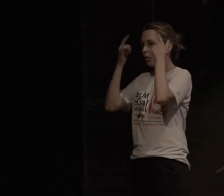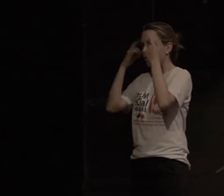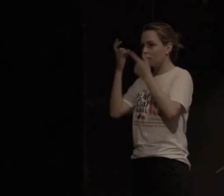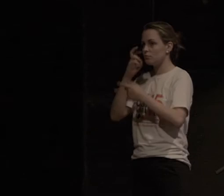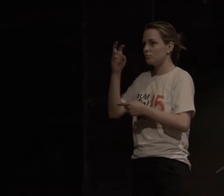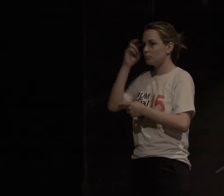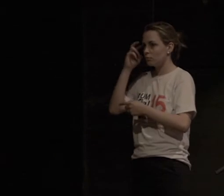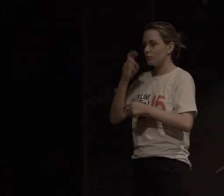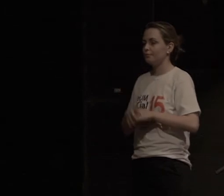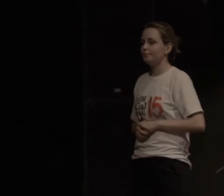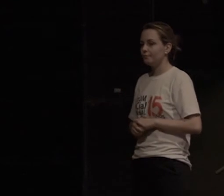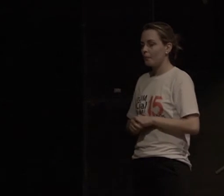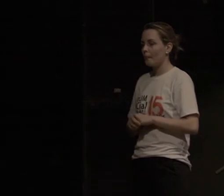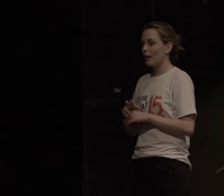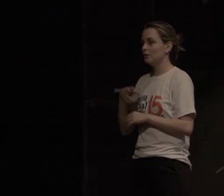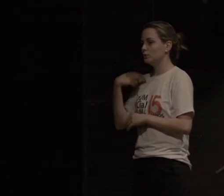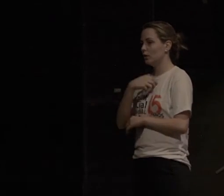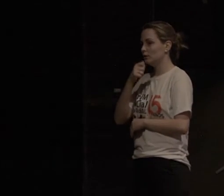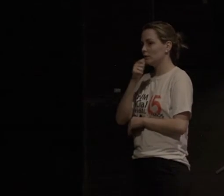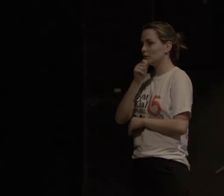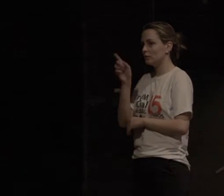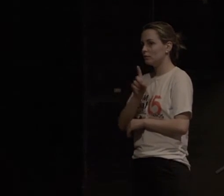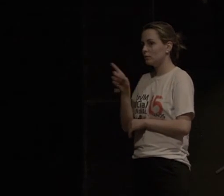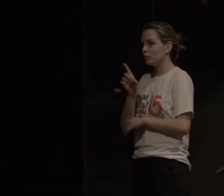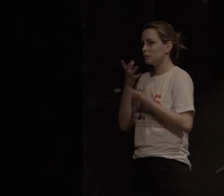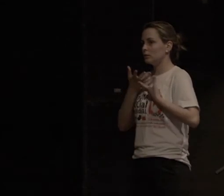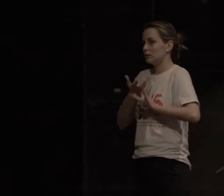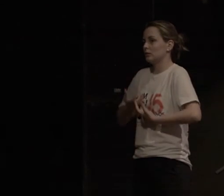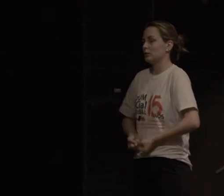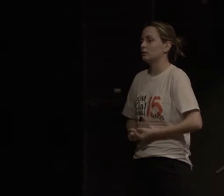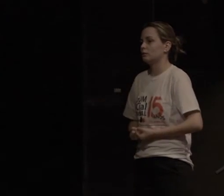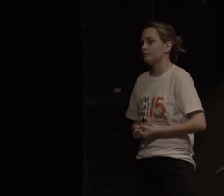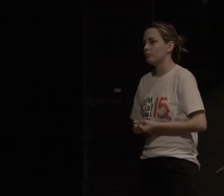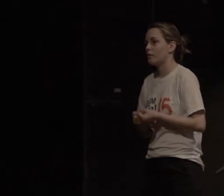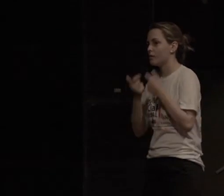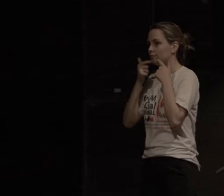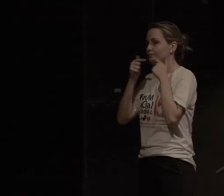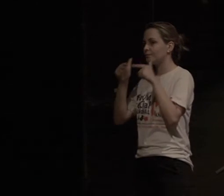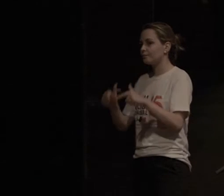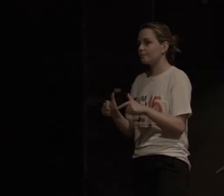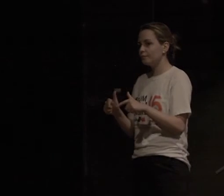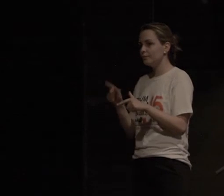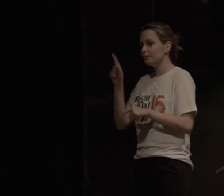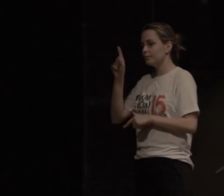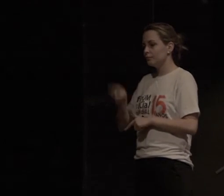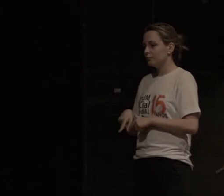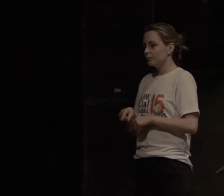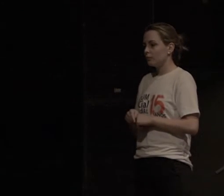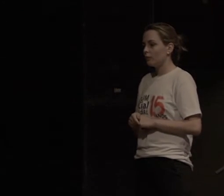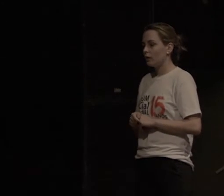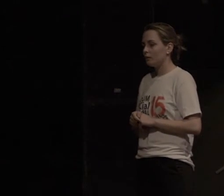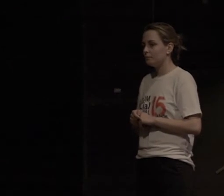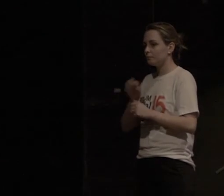línguas coloniais. Nós ainda não fomos capazes de aceitar a pluralidade das línguas, que são enorme,